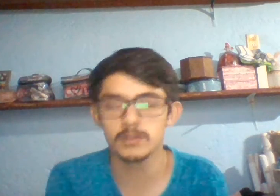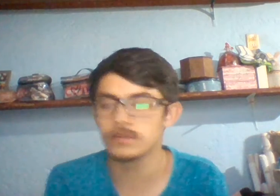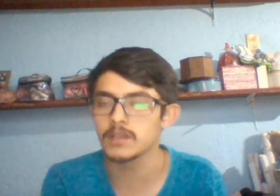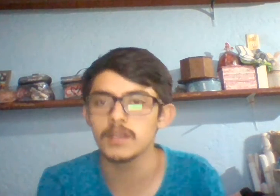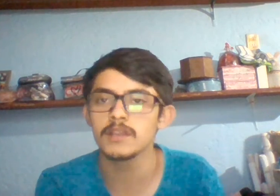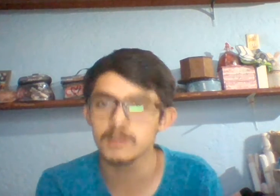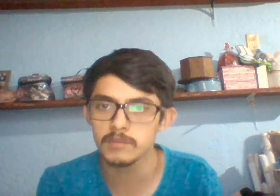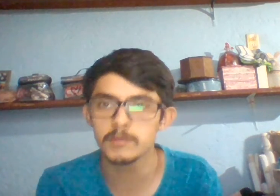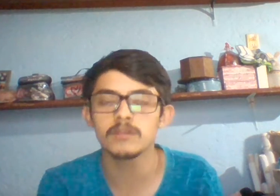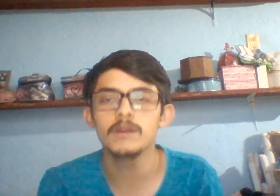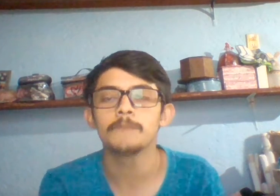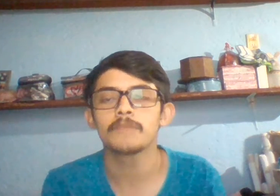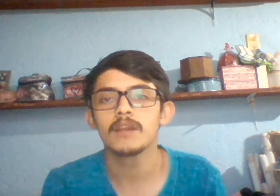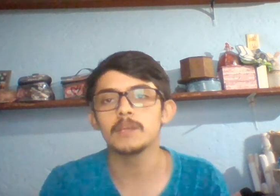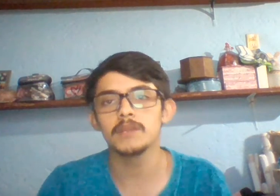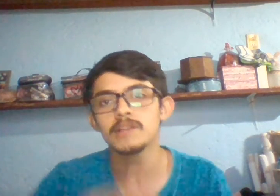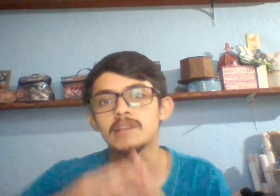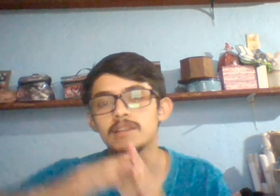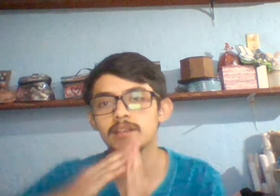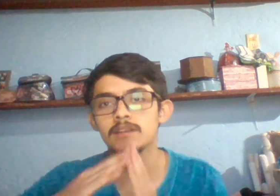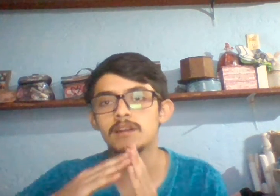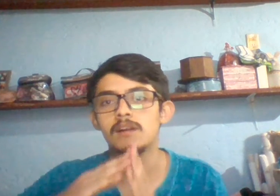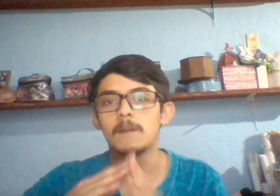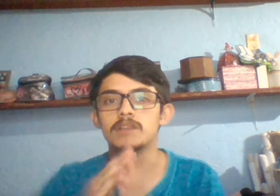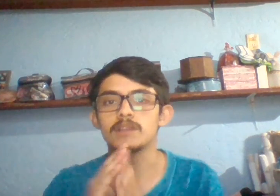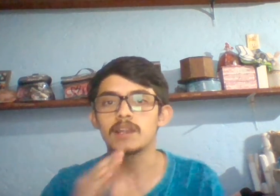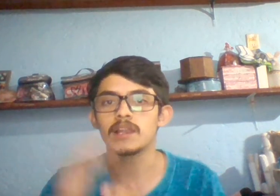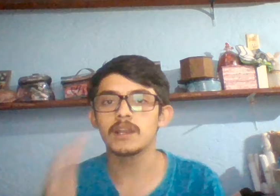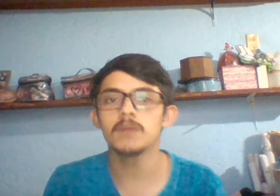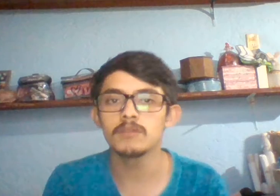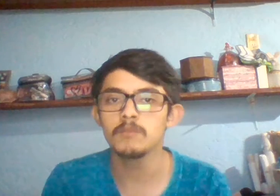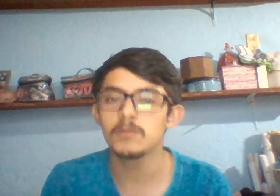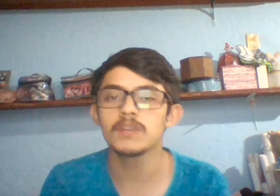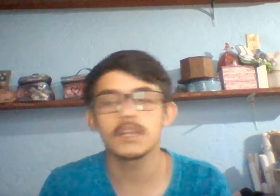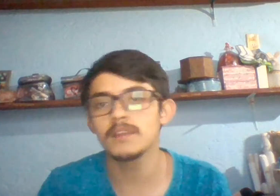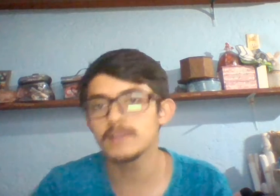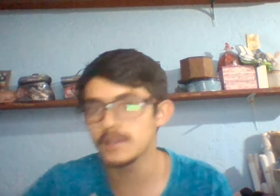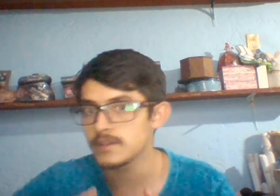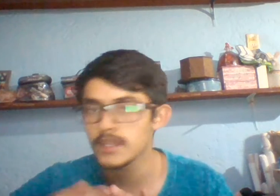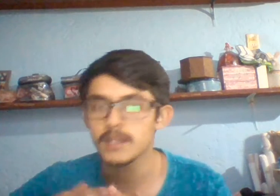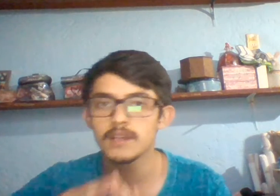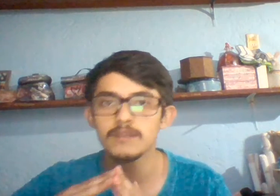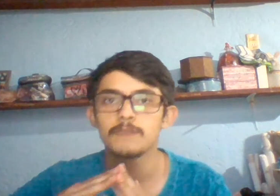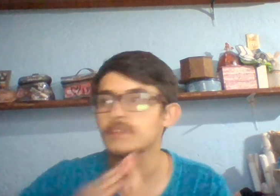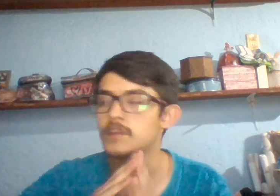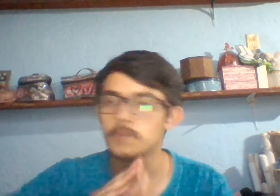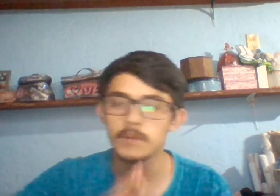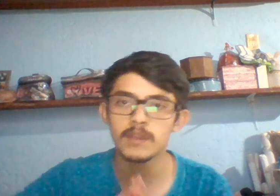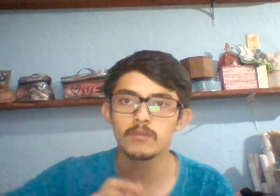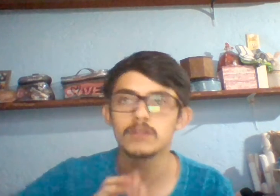que tiene el servomotor, también es la distancia, mientras que el de arriba no importa qué distancia tengas, siempre va a dar, bueno,